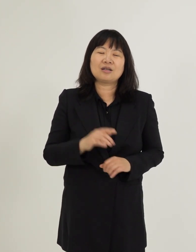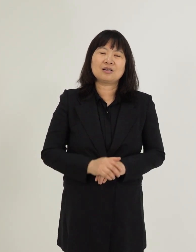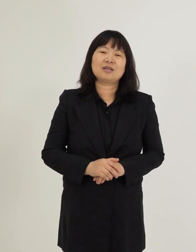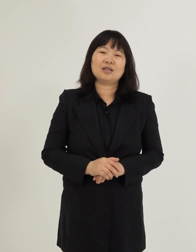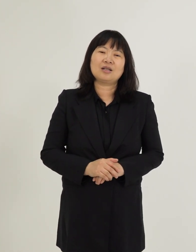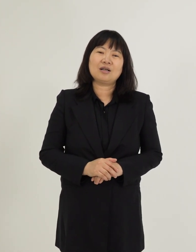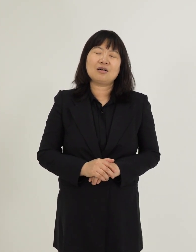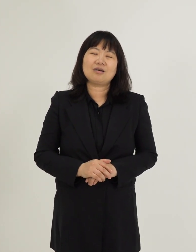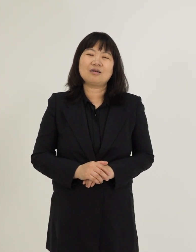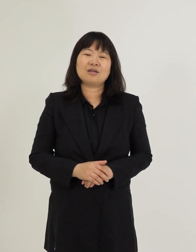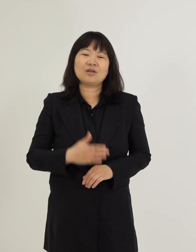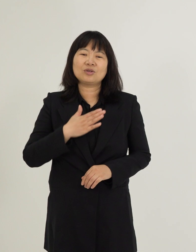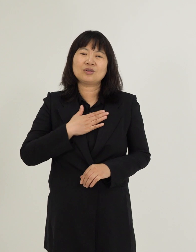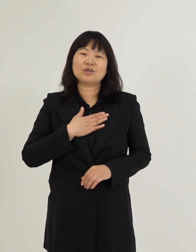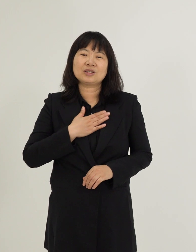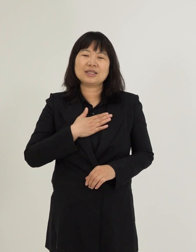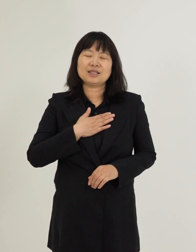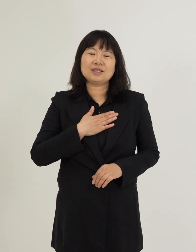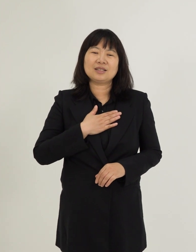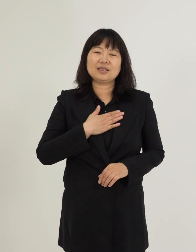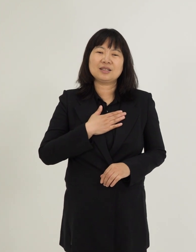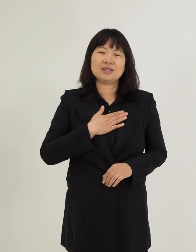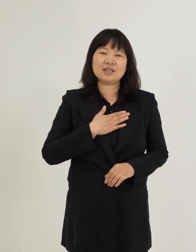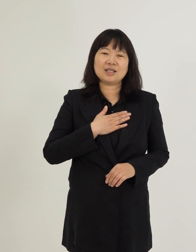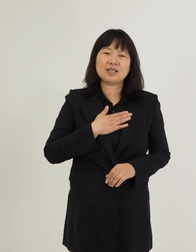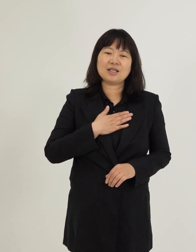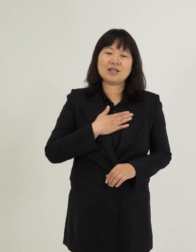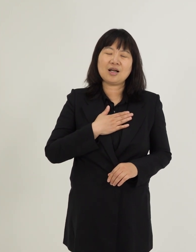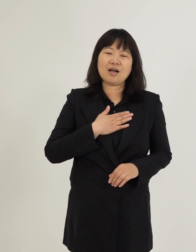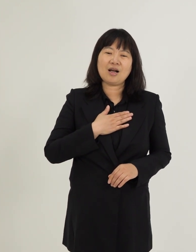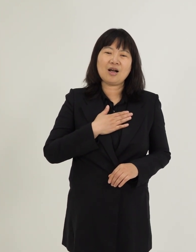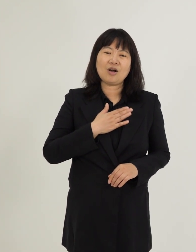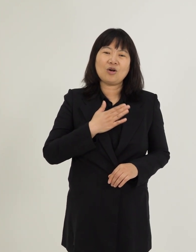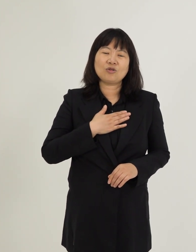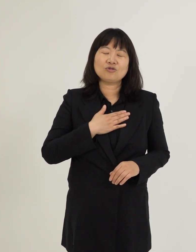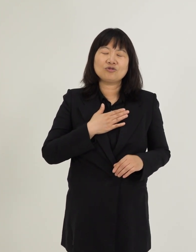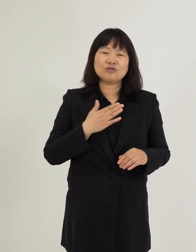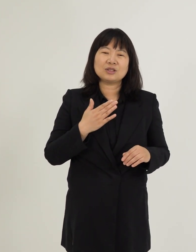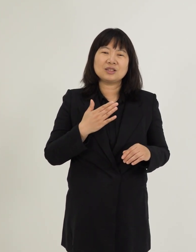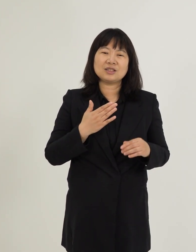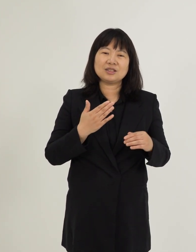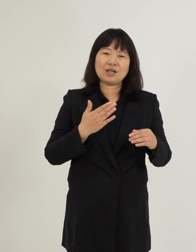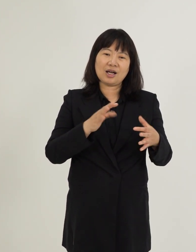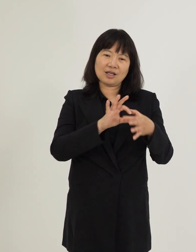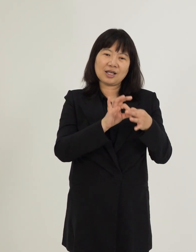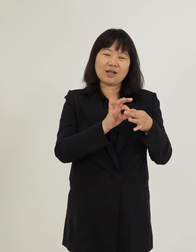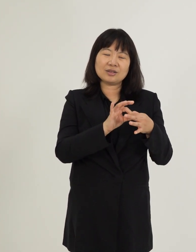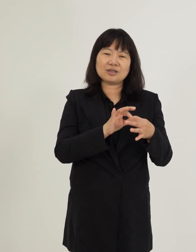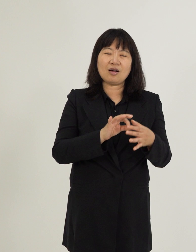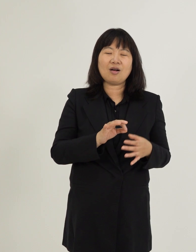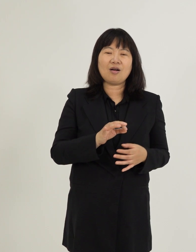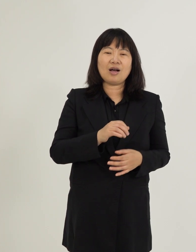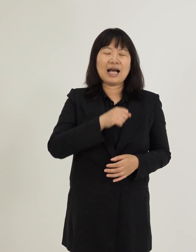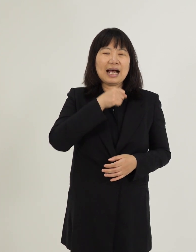학점 공동 운영을 하고 있는 미시오 세미나리를 방문하게 됐습니다.